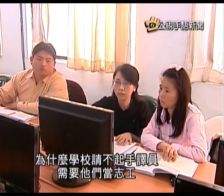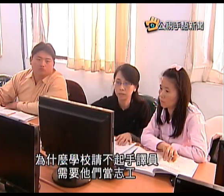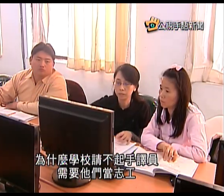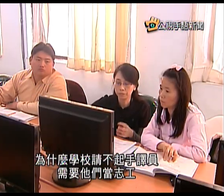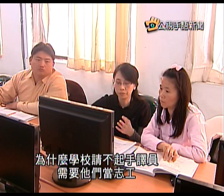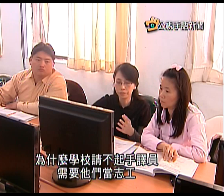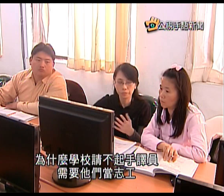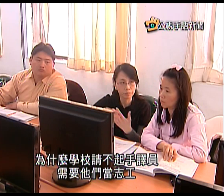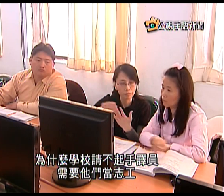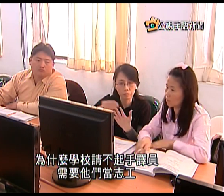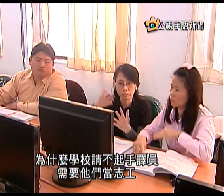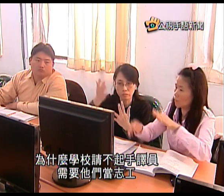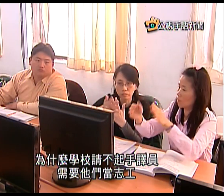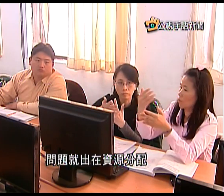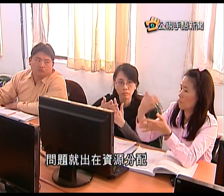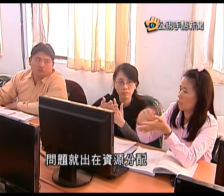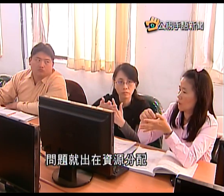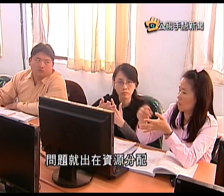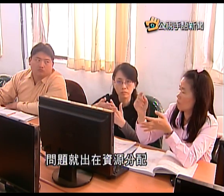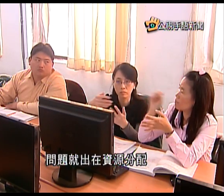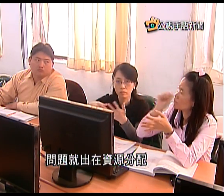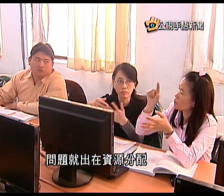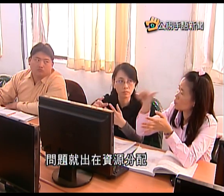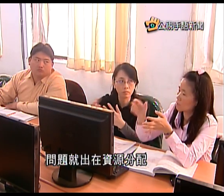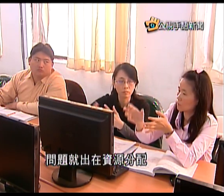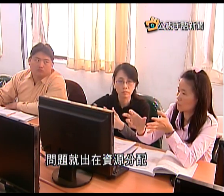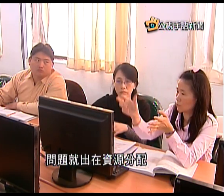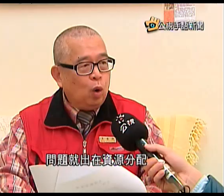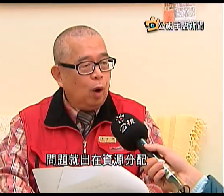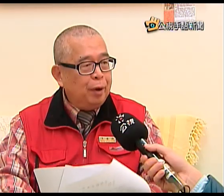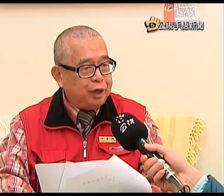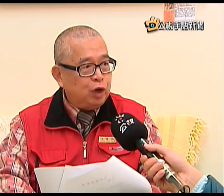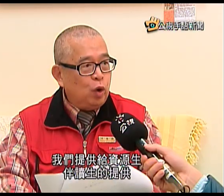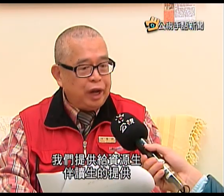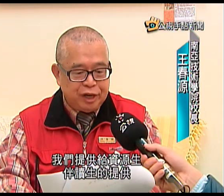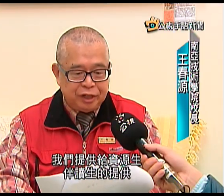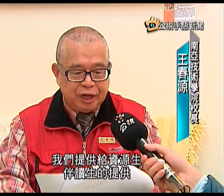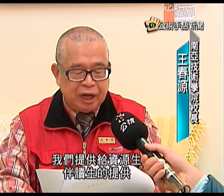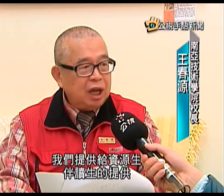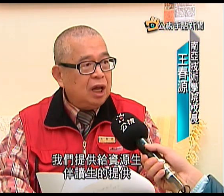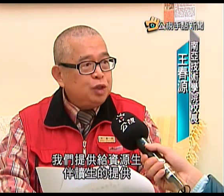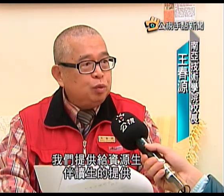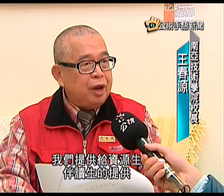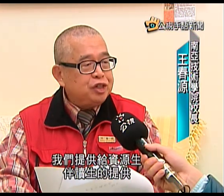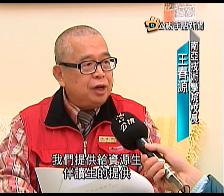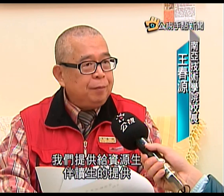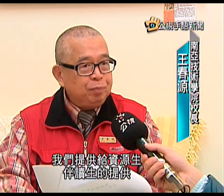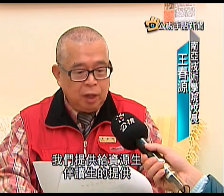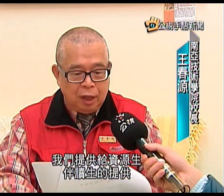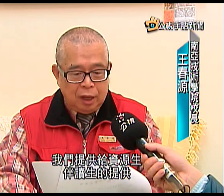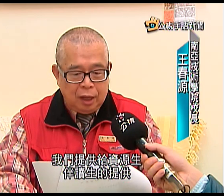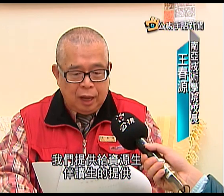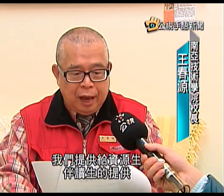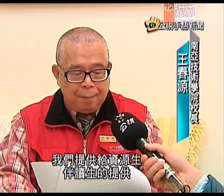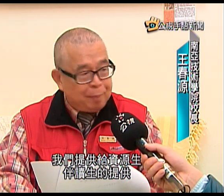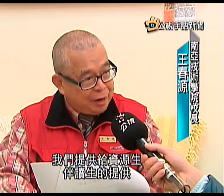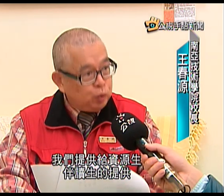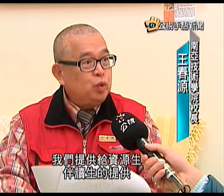他们来当志工？这问题就出在资源分配上。 我们提供给这个资源生，伴读生